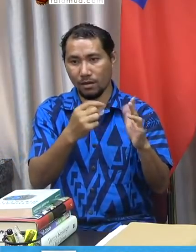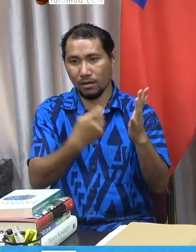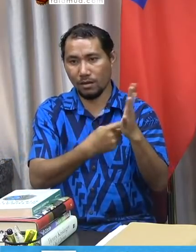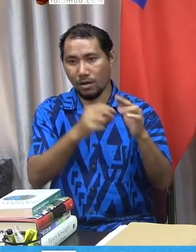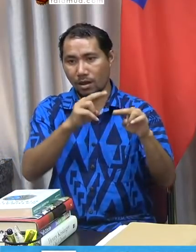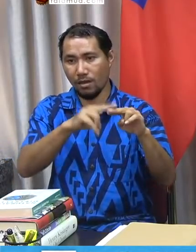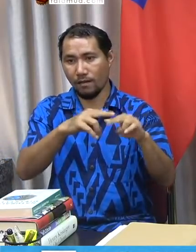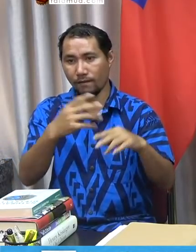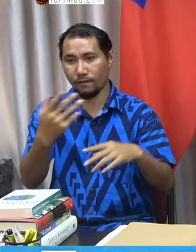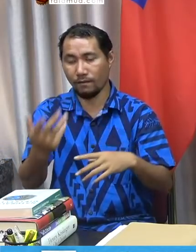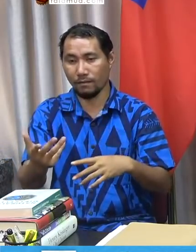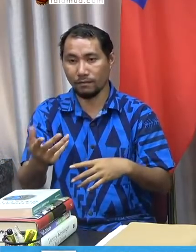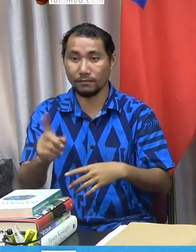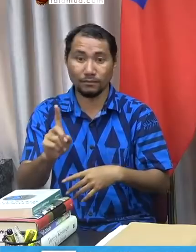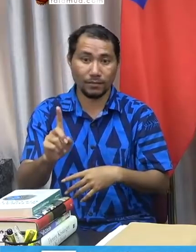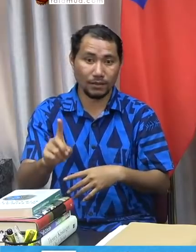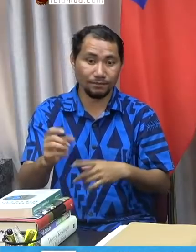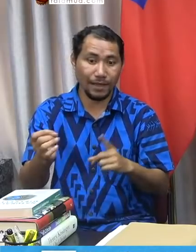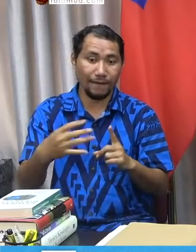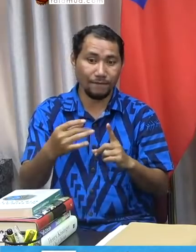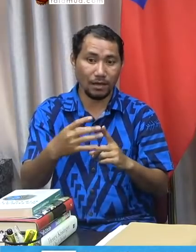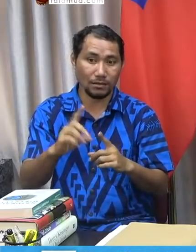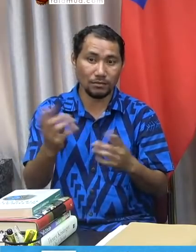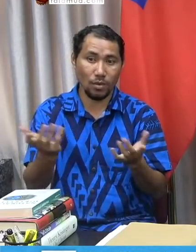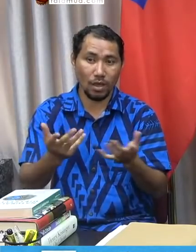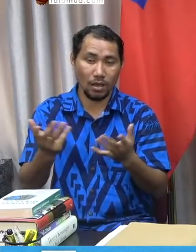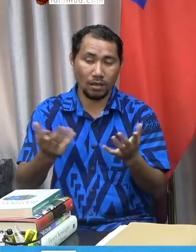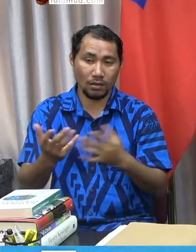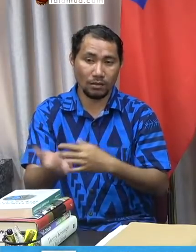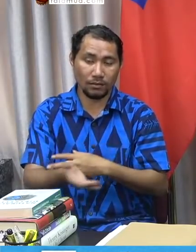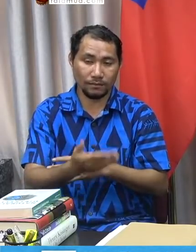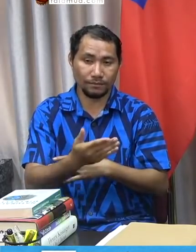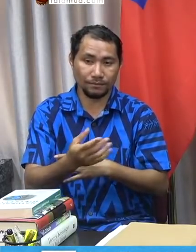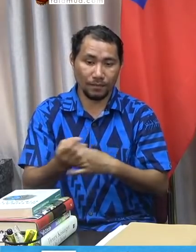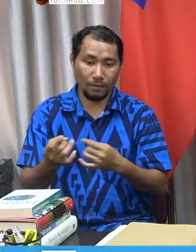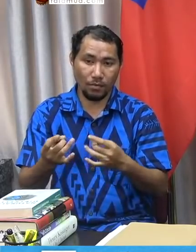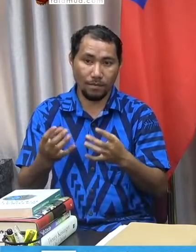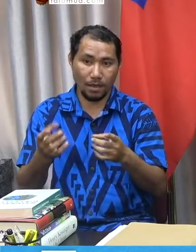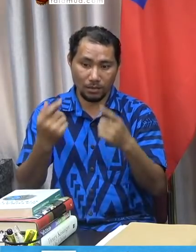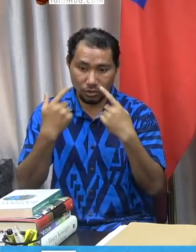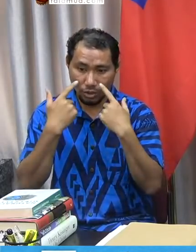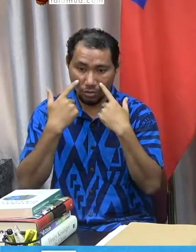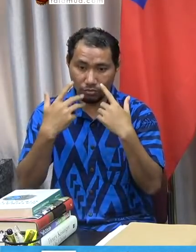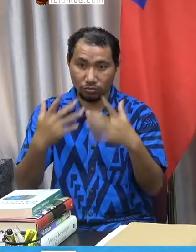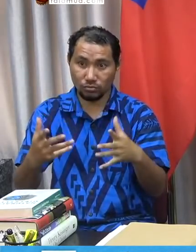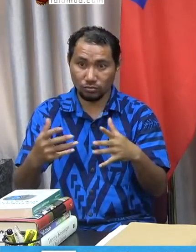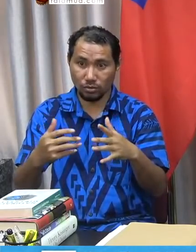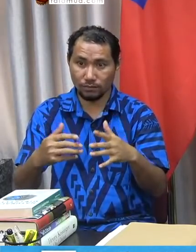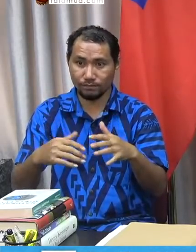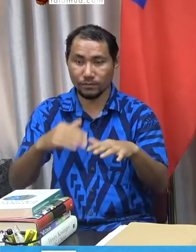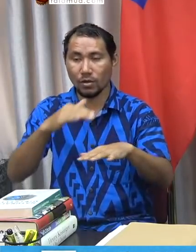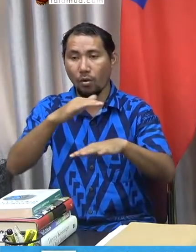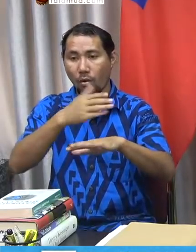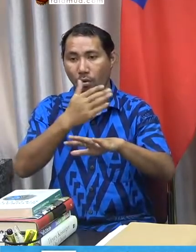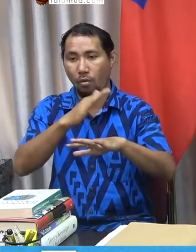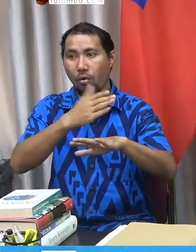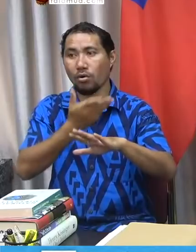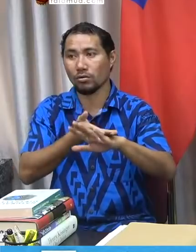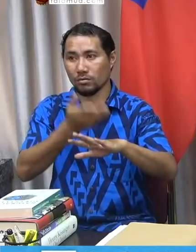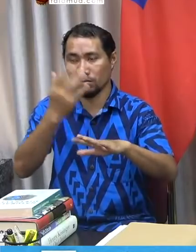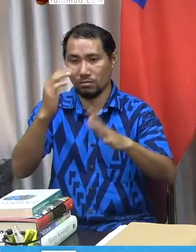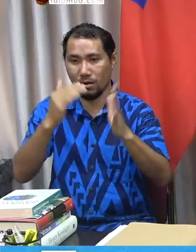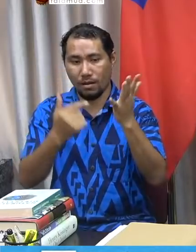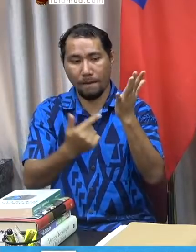le nofuanga i pito le leo na tāpena ai le whaalinga o lungo i le maunga waia mai o